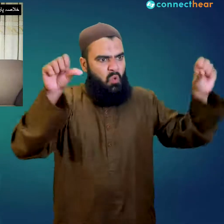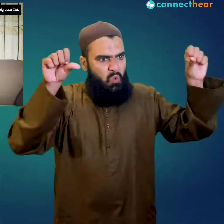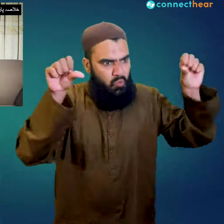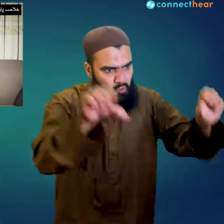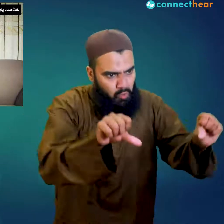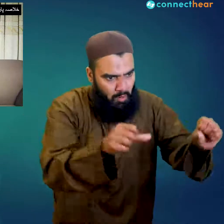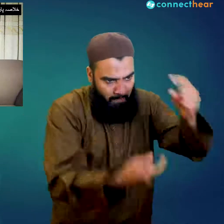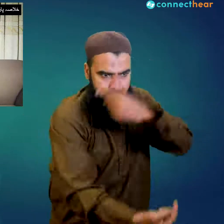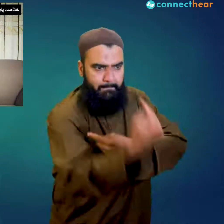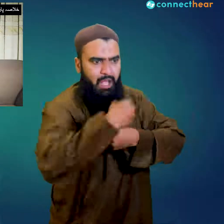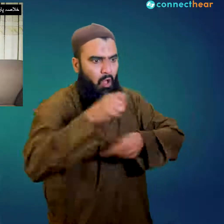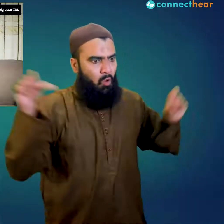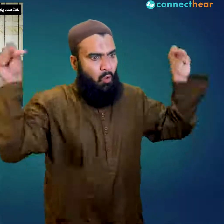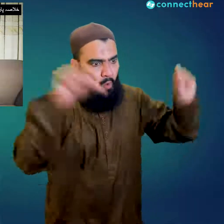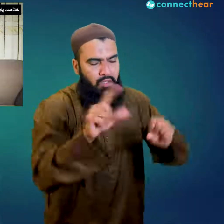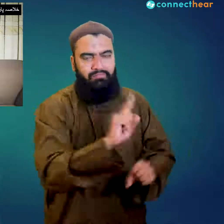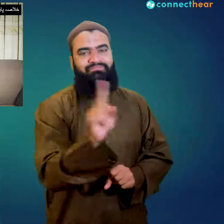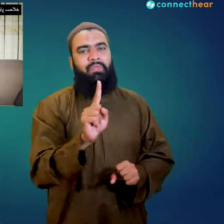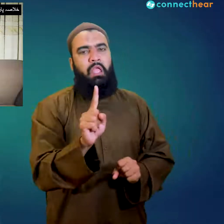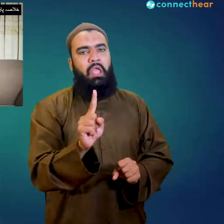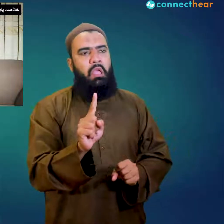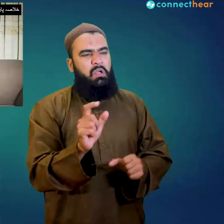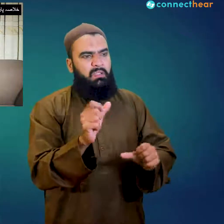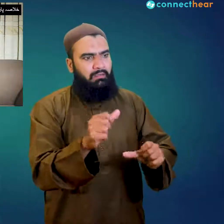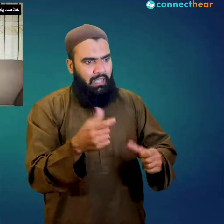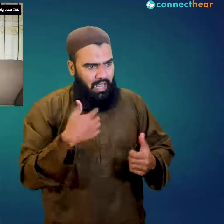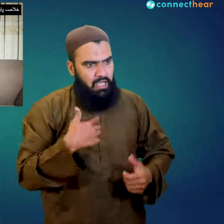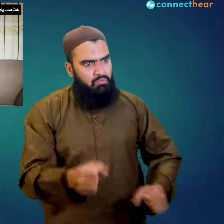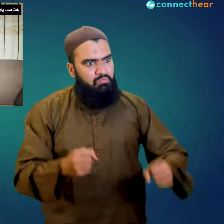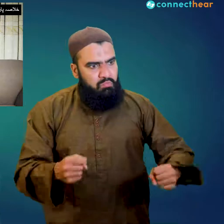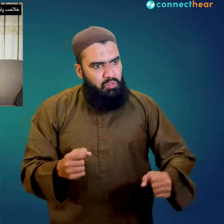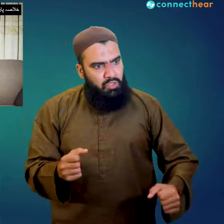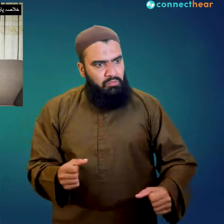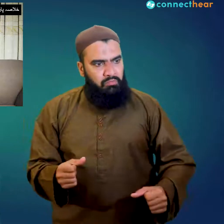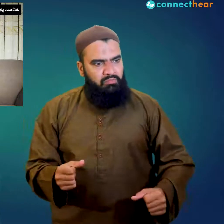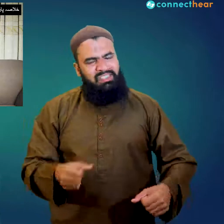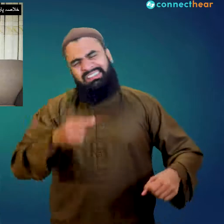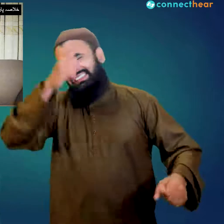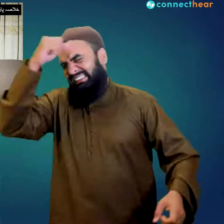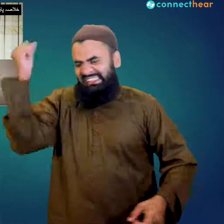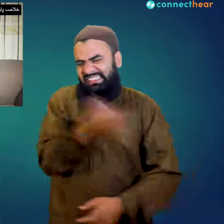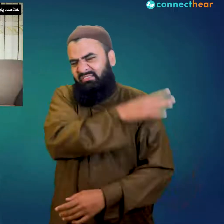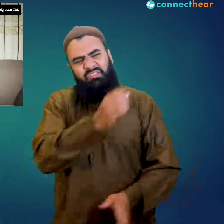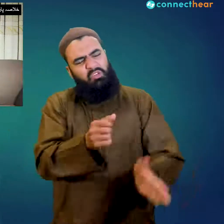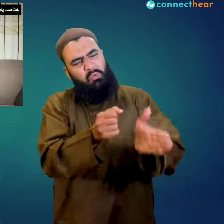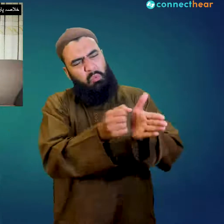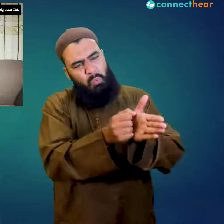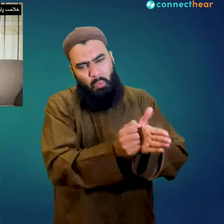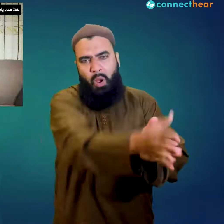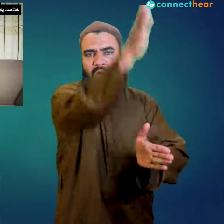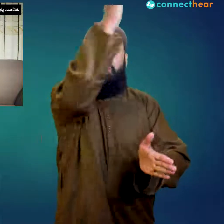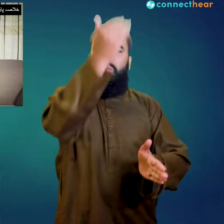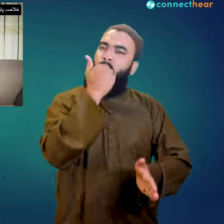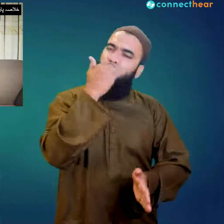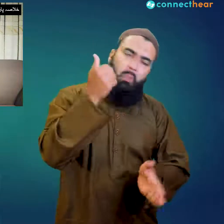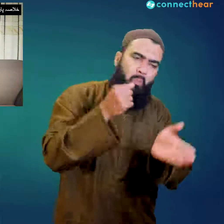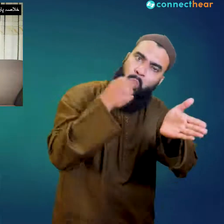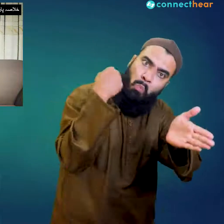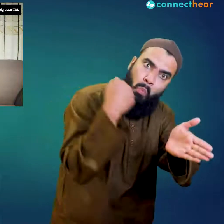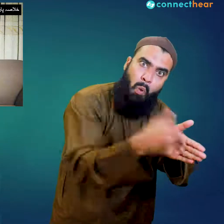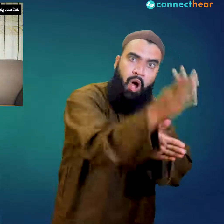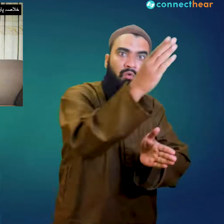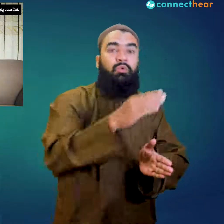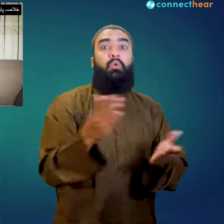سے ہے کہ بدلہ نہ لینا، وَجَزَاءُ سَيِّئَةٍ سَيِّئَةٌ بِمِثْلِهَا فَمَنْ